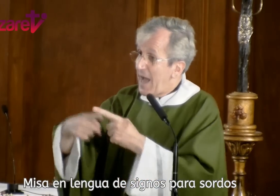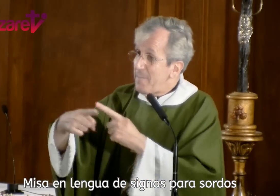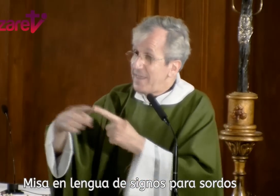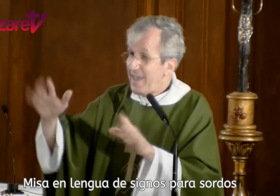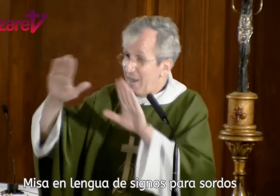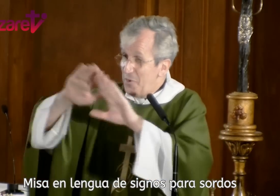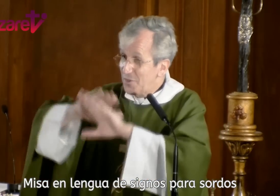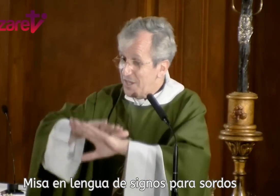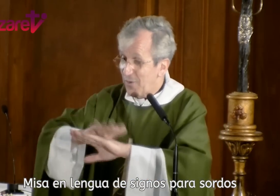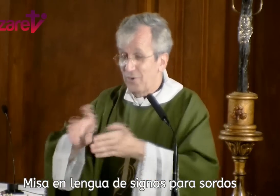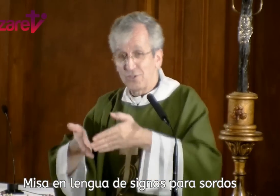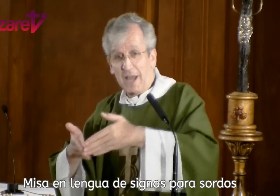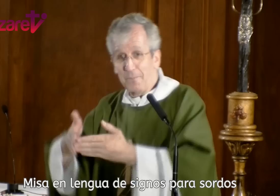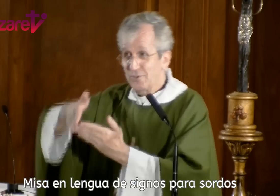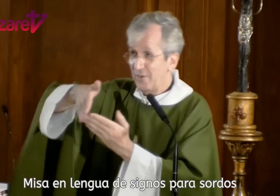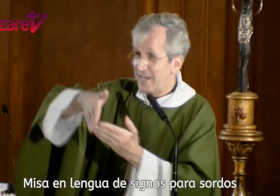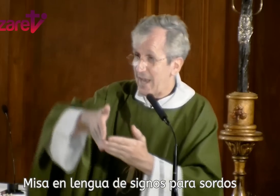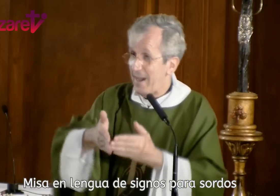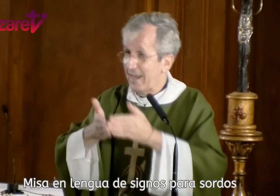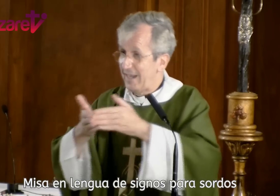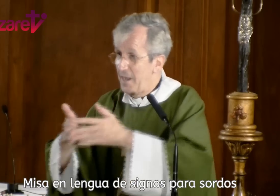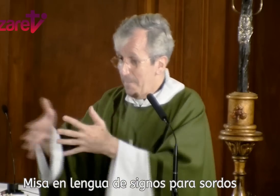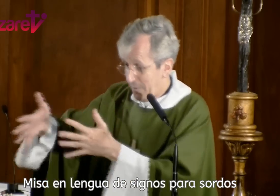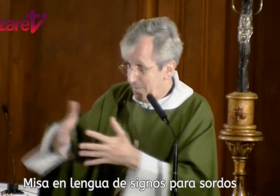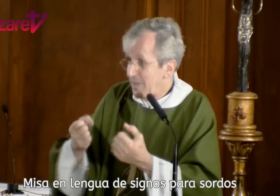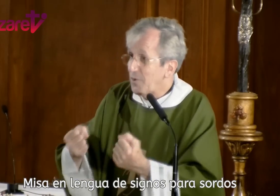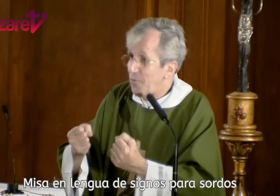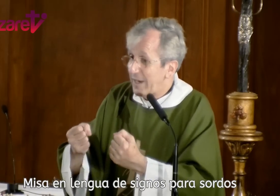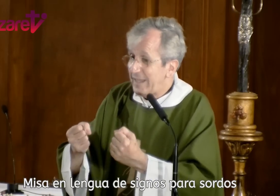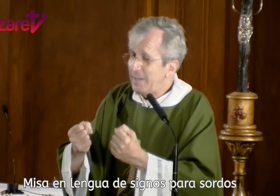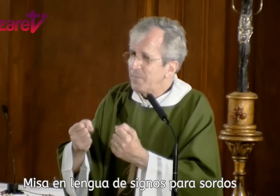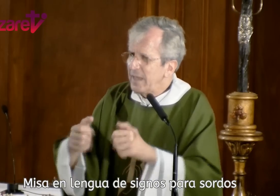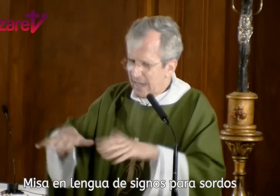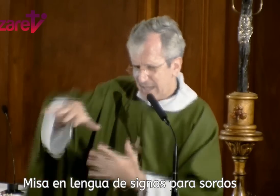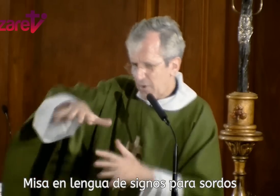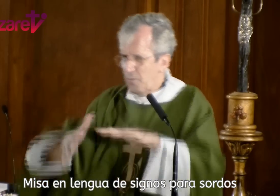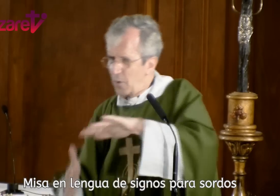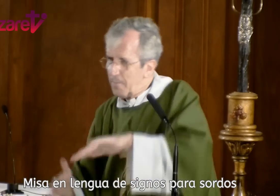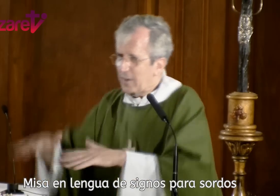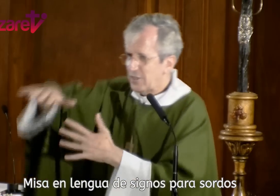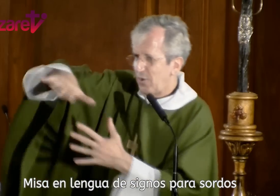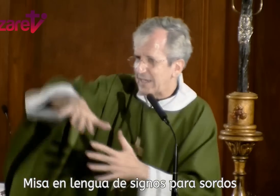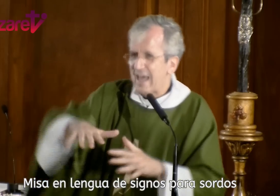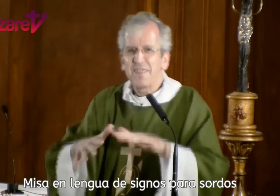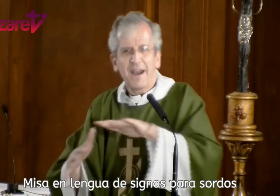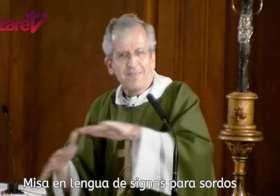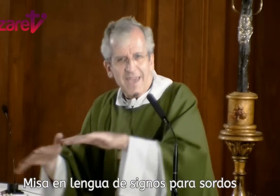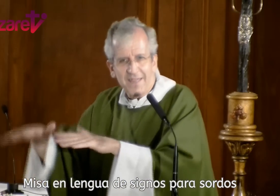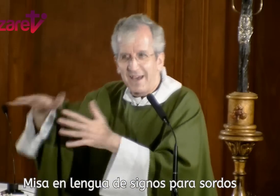a medianoche cuando los apóstoles en la barca, por el viento fuerte, estaba como por las olas zarandeada